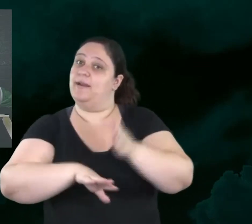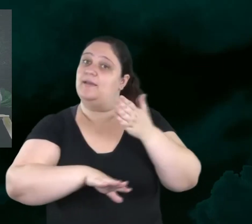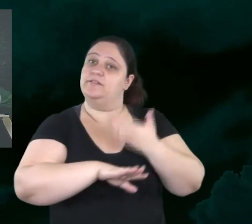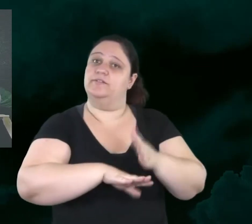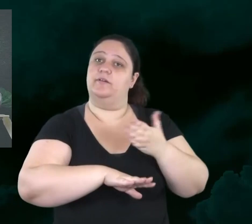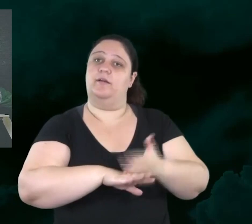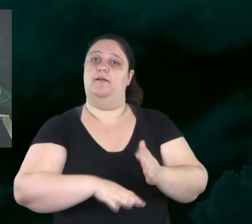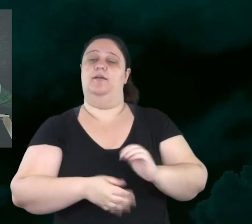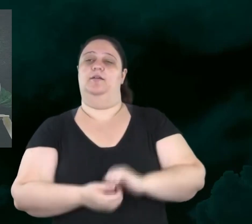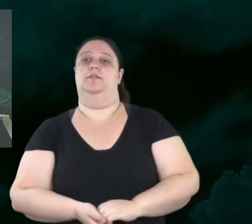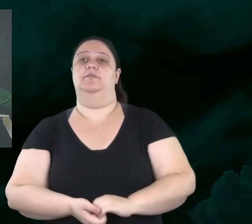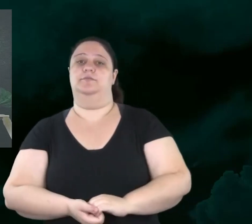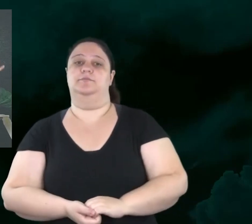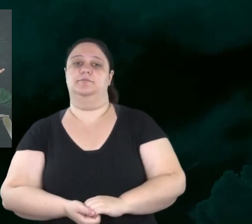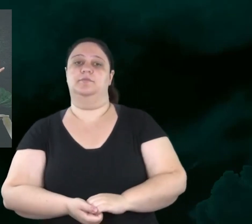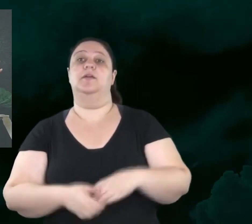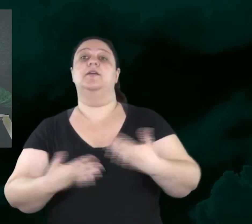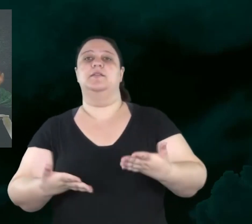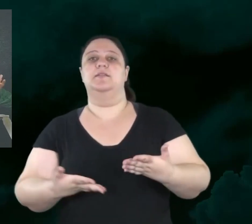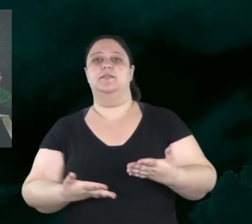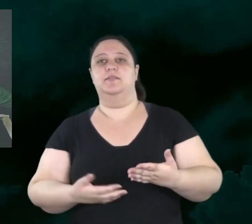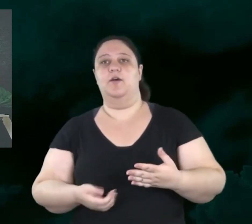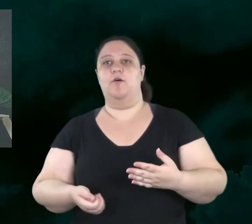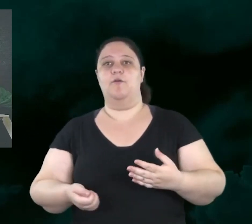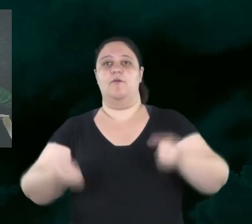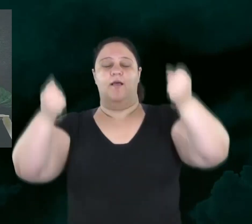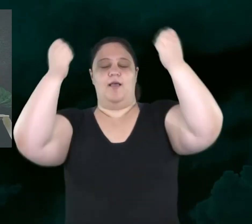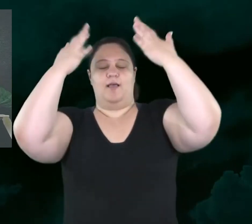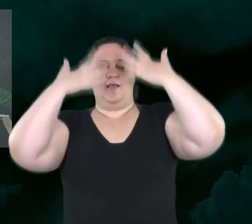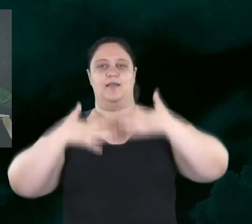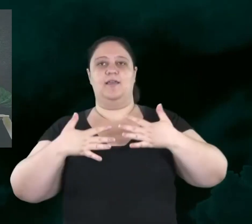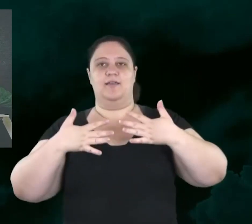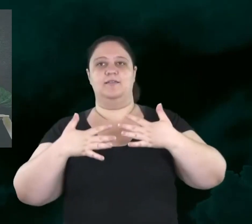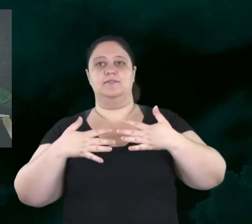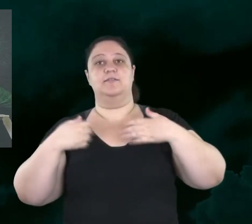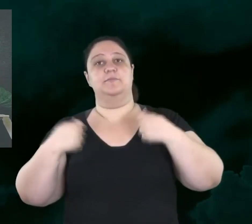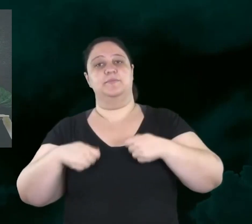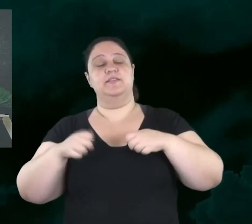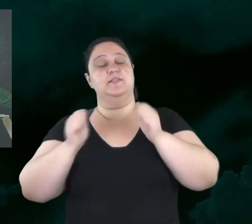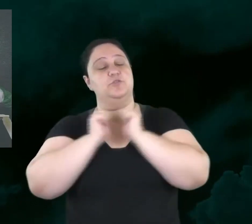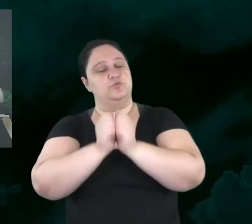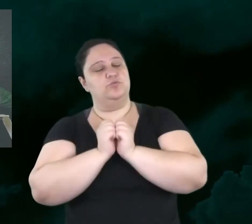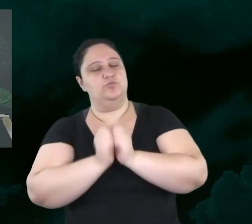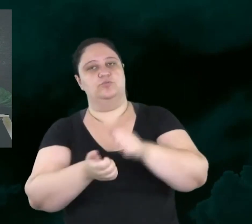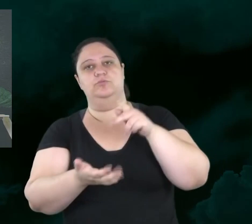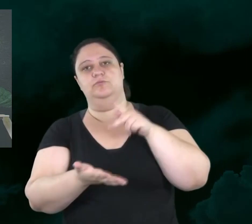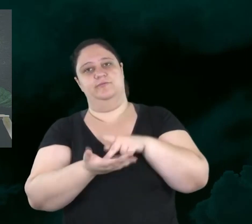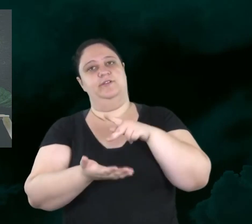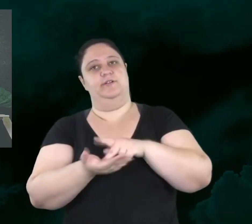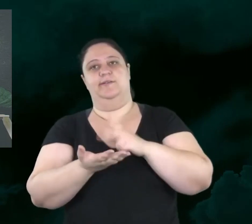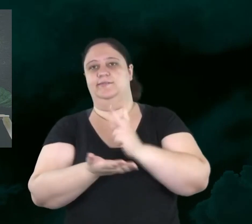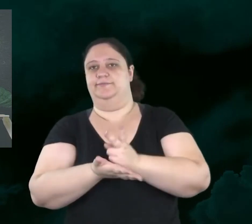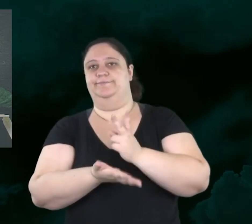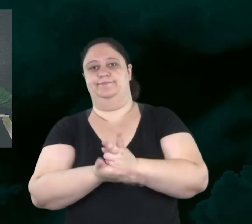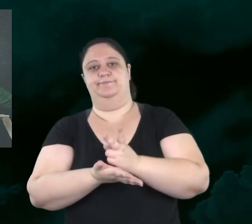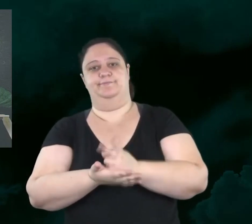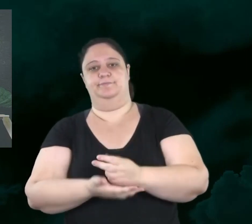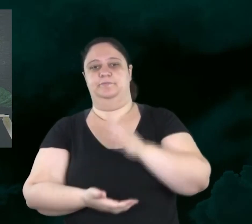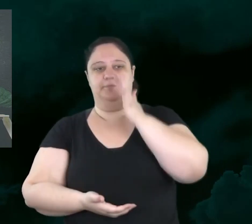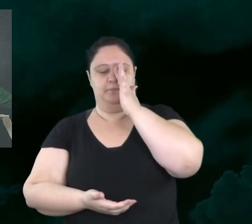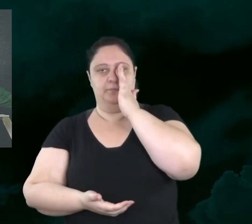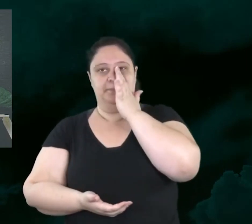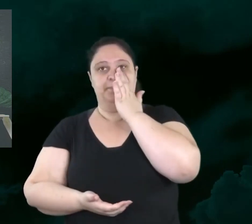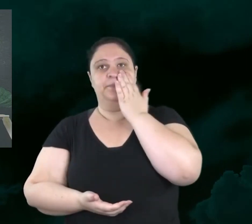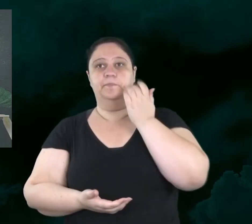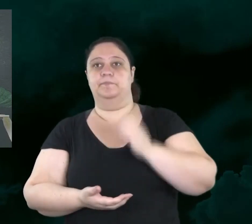realidade. Então, a graça tem que ser acompanhada da verdade. E graças a Deus nós temos Cristo como a verdade.